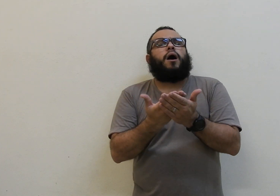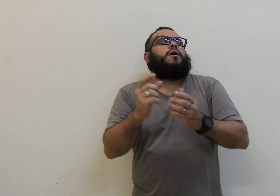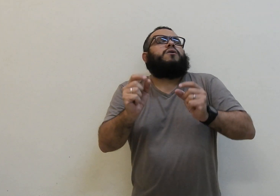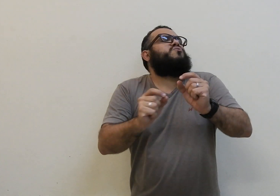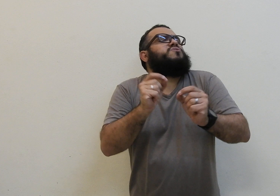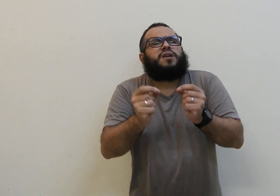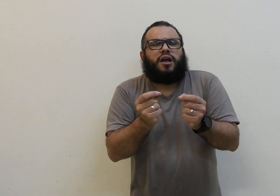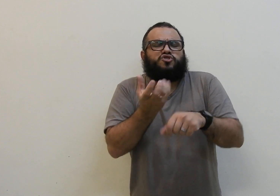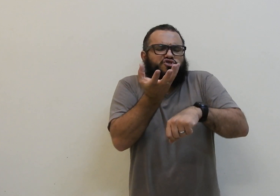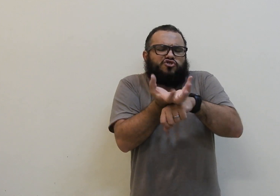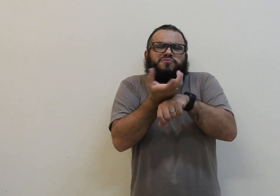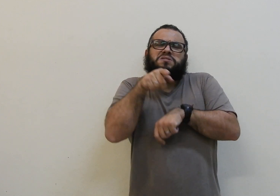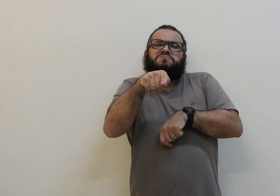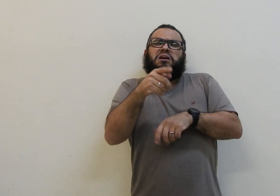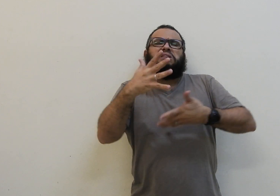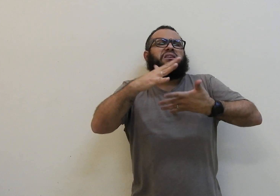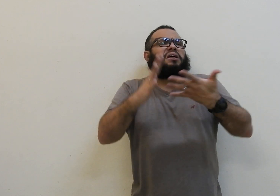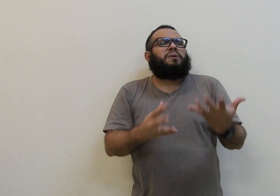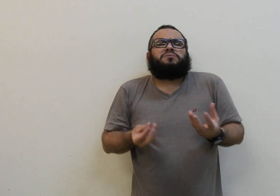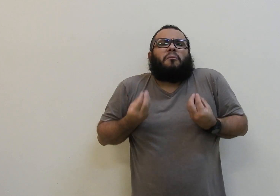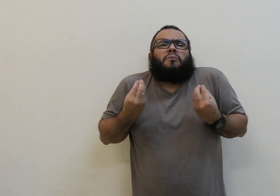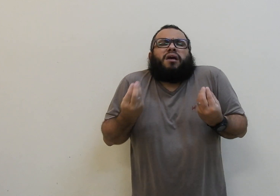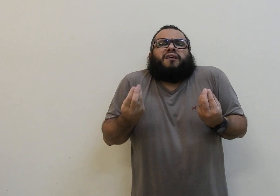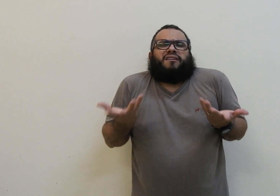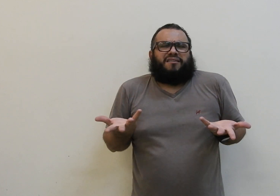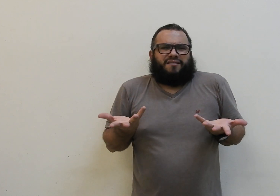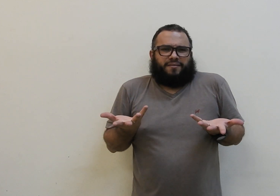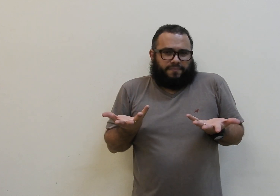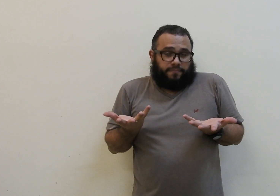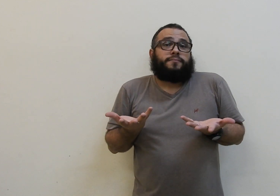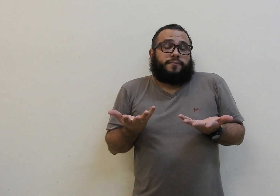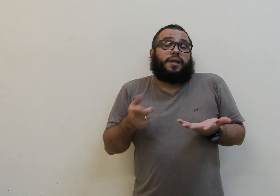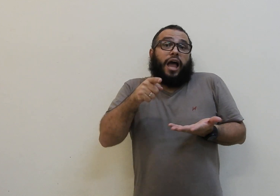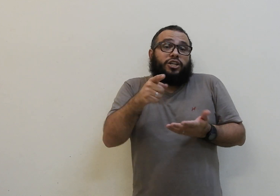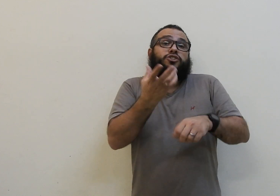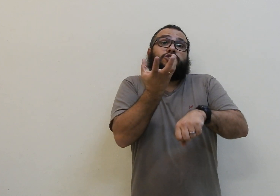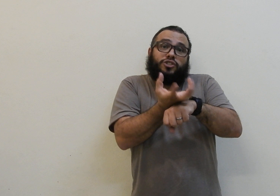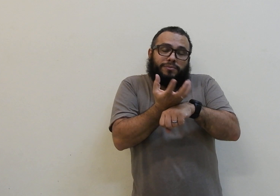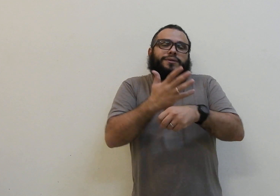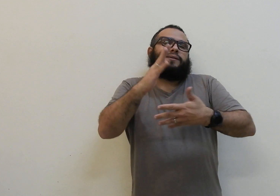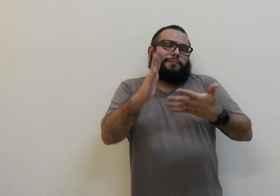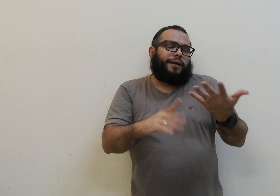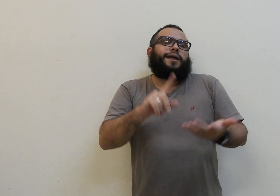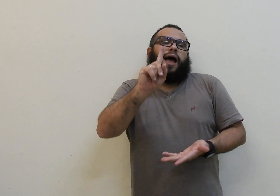para poder recuperar essa videoconferência, nós vamos abordar alguns conteúdos da disciplina de